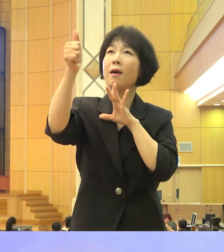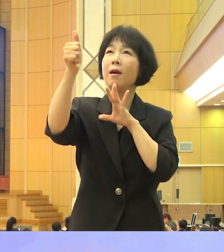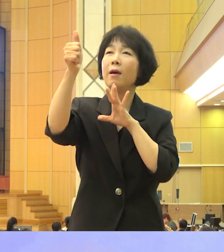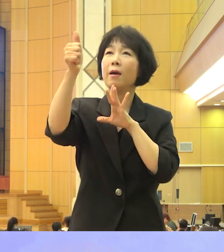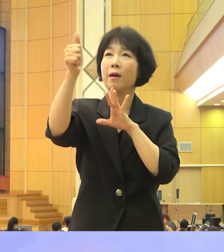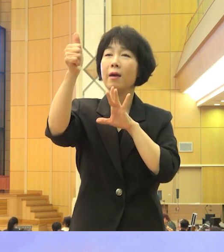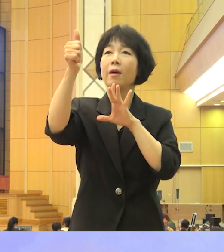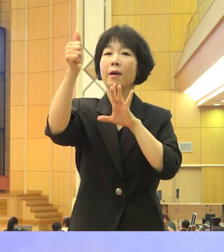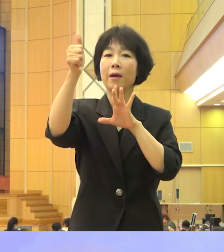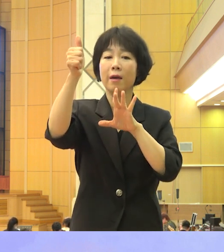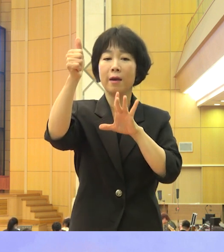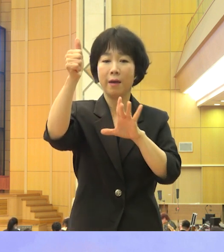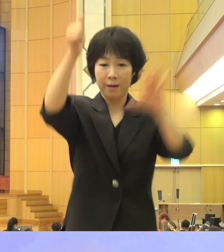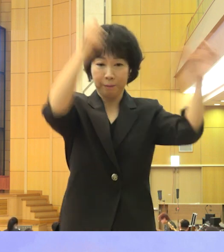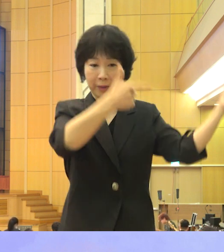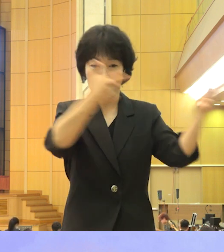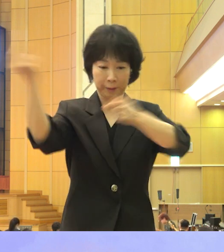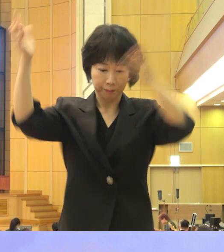예수뿐이네.